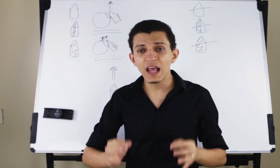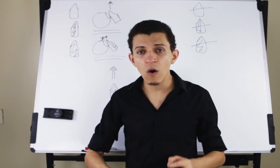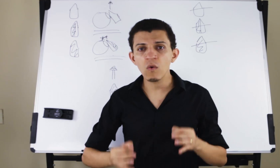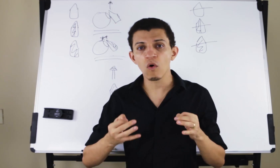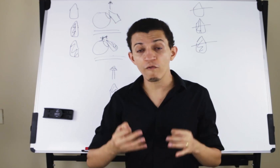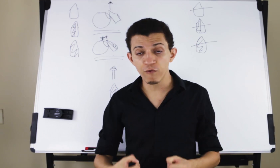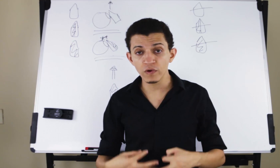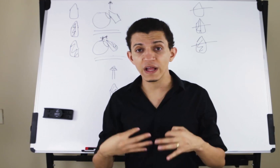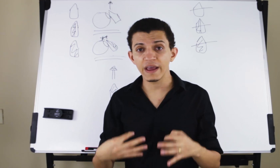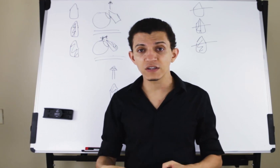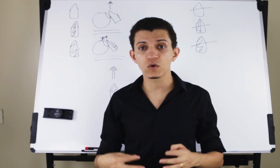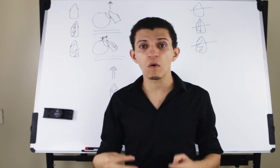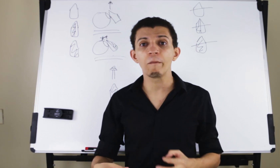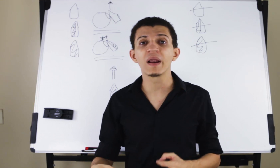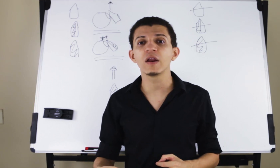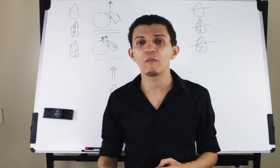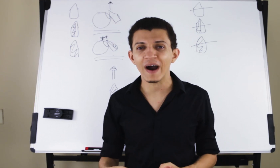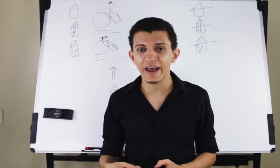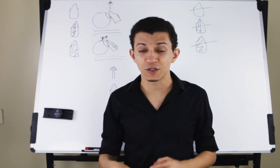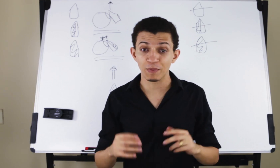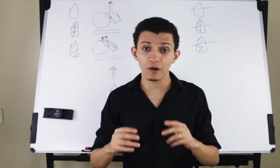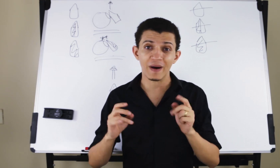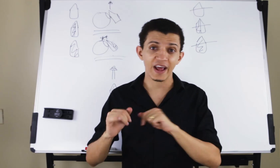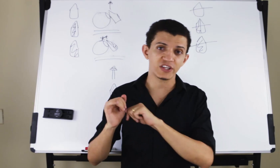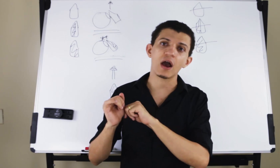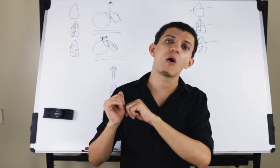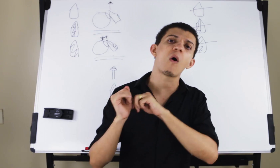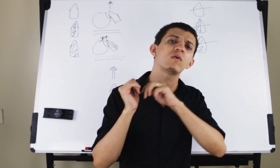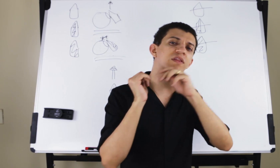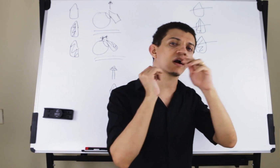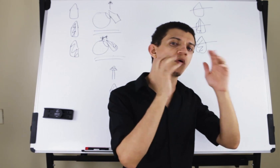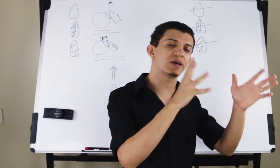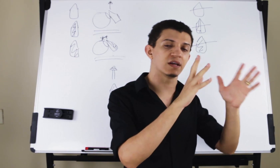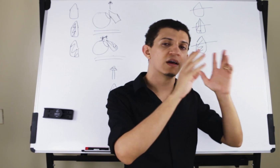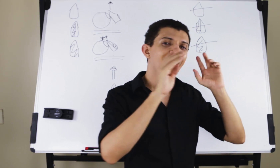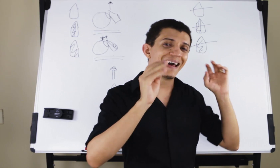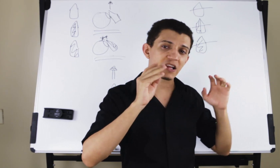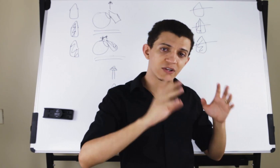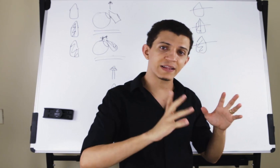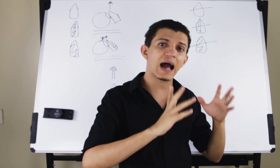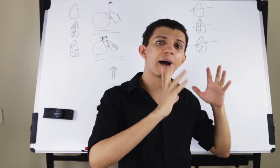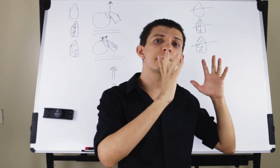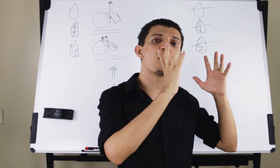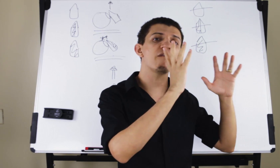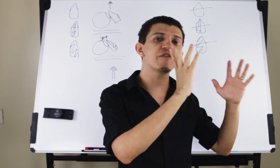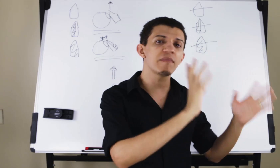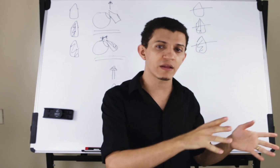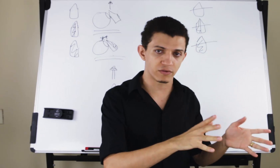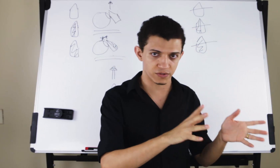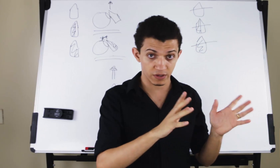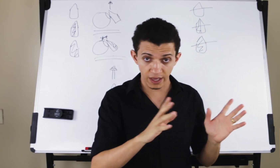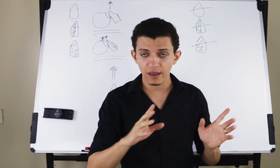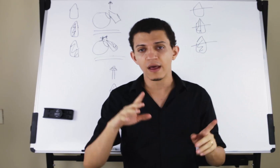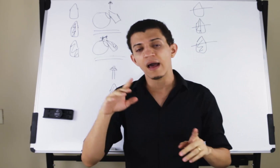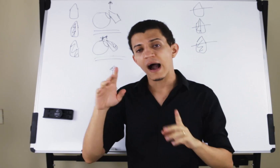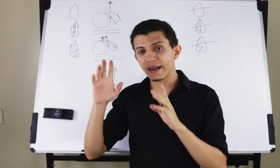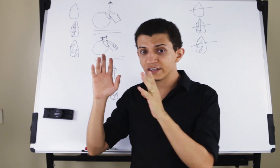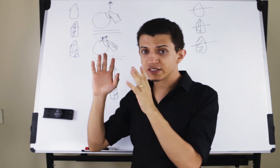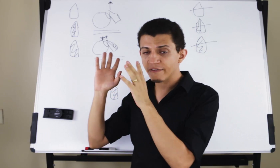Não confunda isso com plano parede. Plano parede é outra coisa, relacionada a movimentos, ok? Aqui a gente está